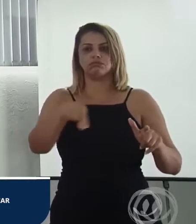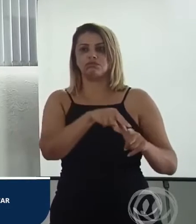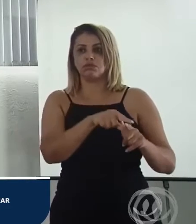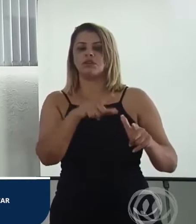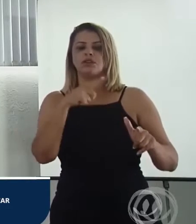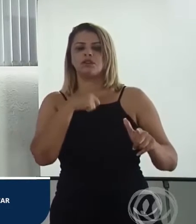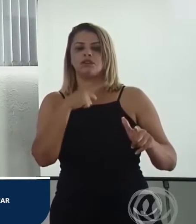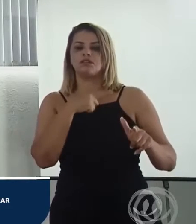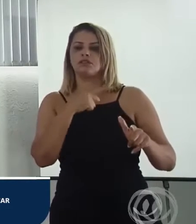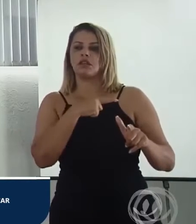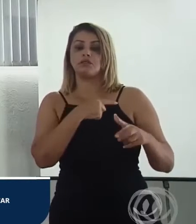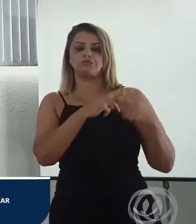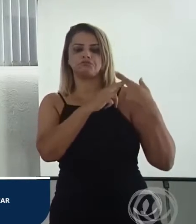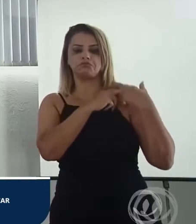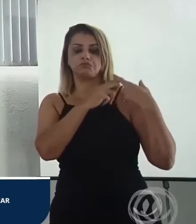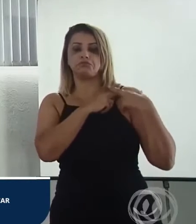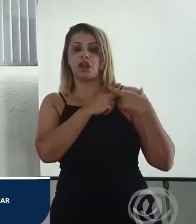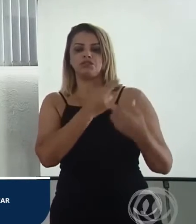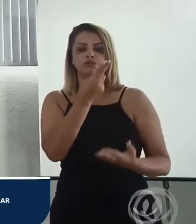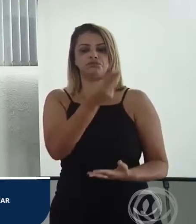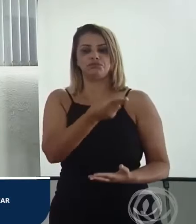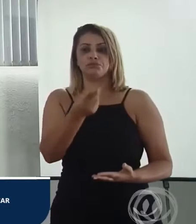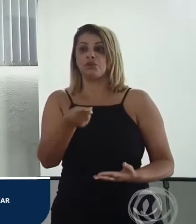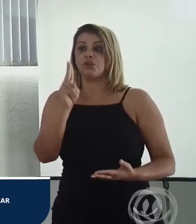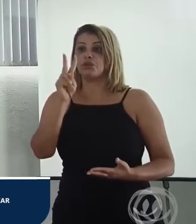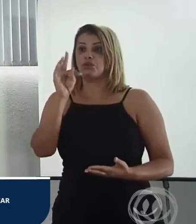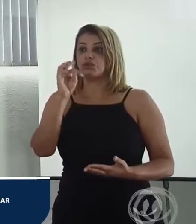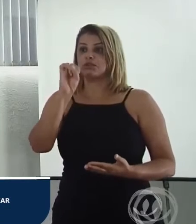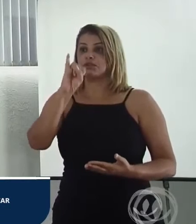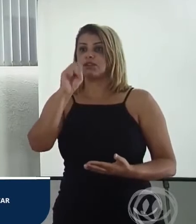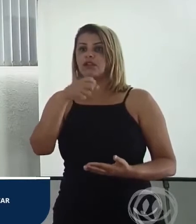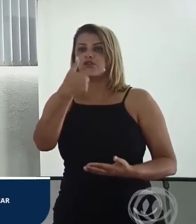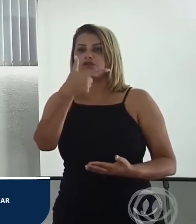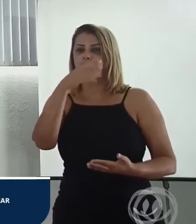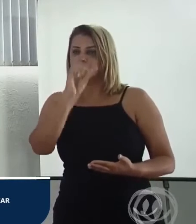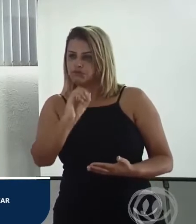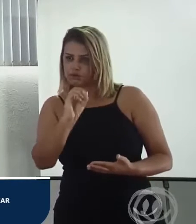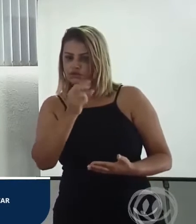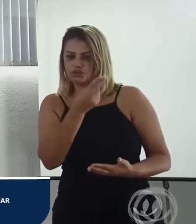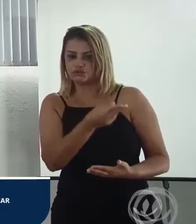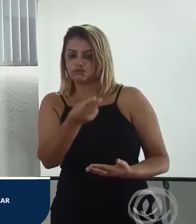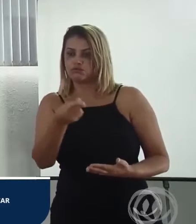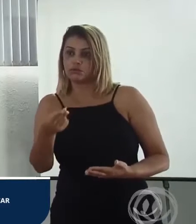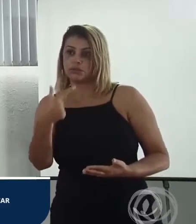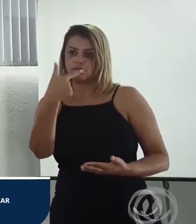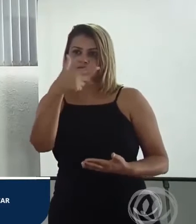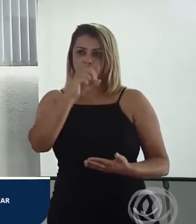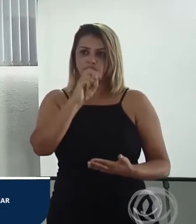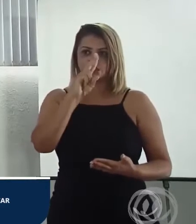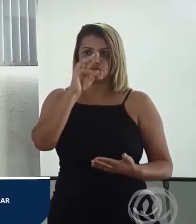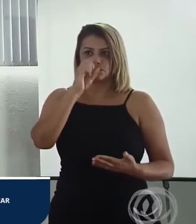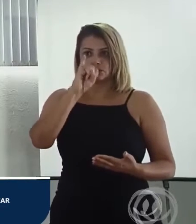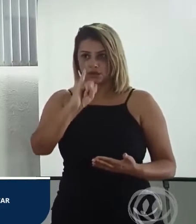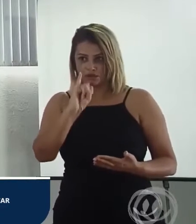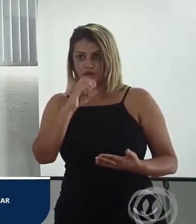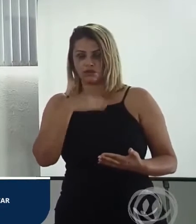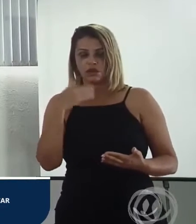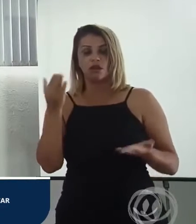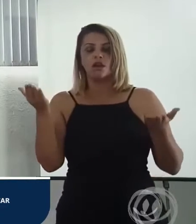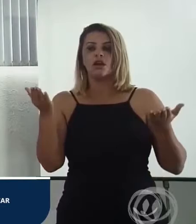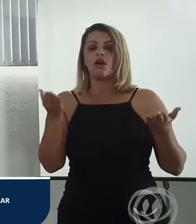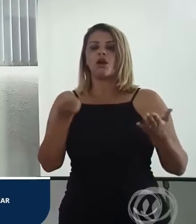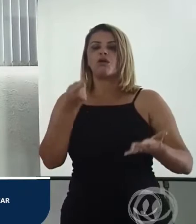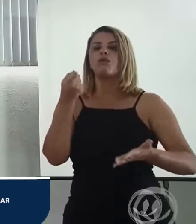mais de 7 salas de cirurgia e mais de 100 leitos de enfermaria. Então, a gente já comprou uma usina pensando no